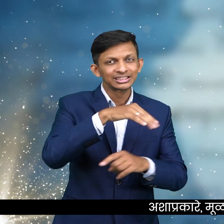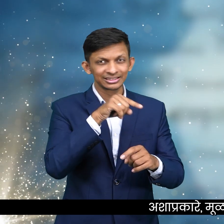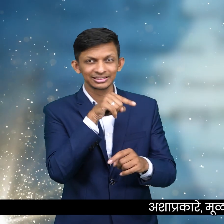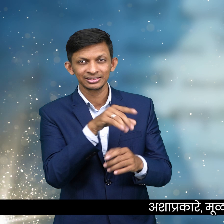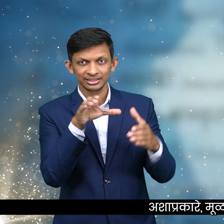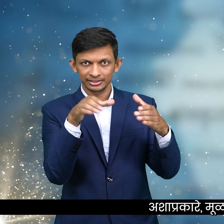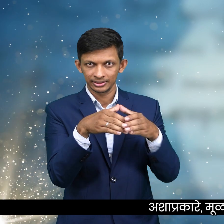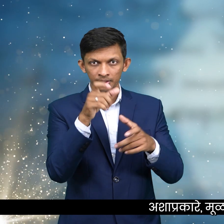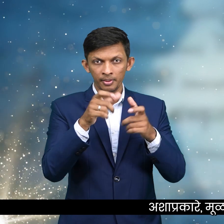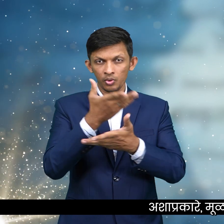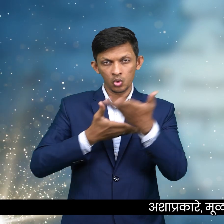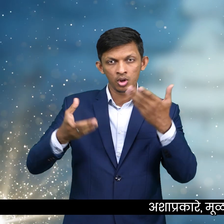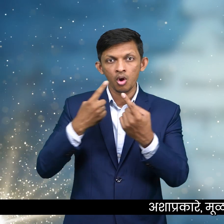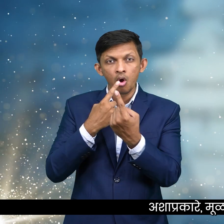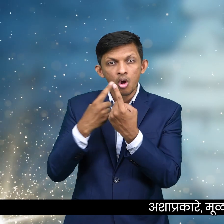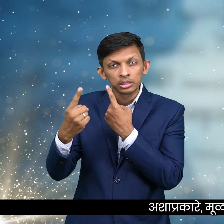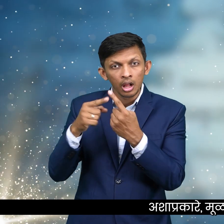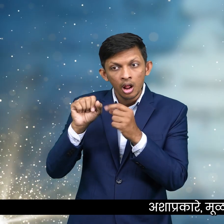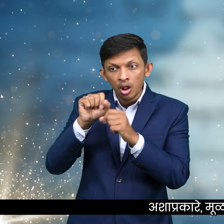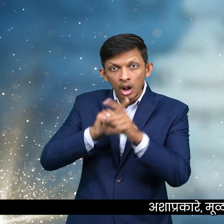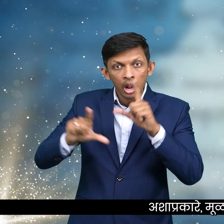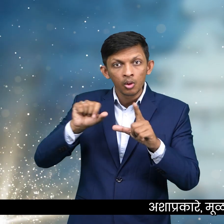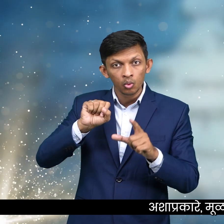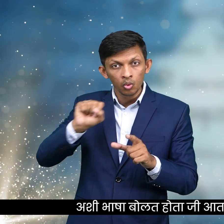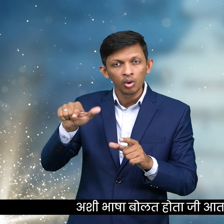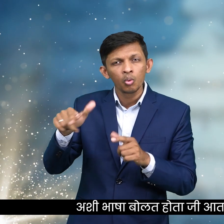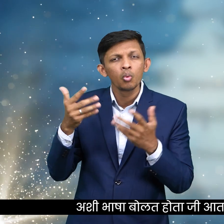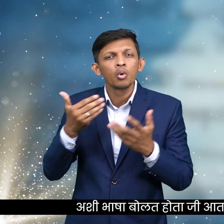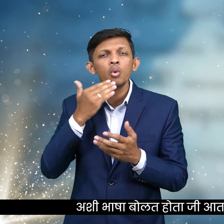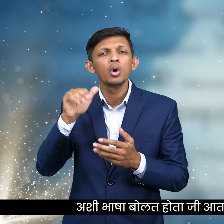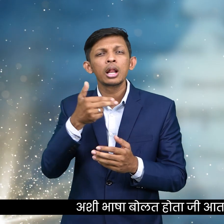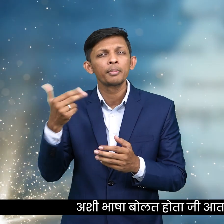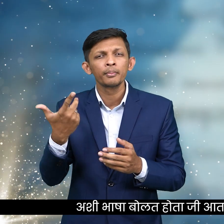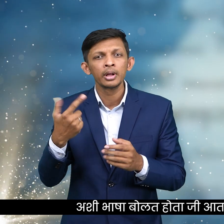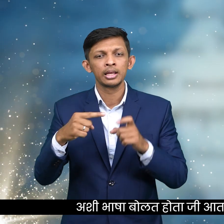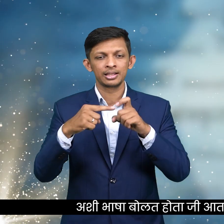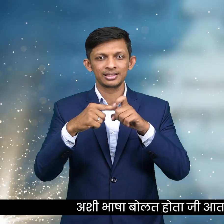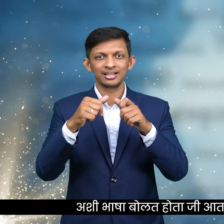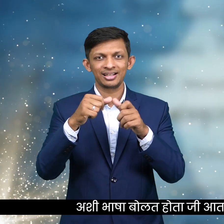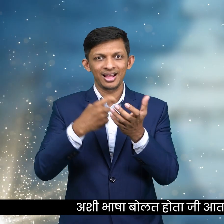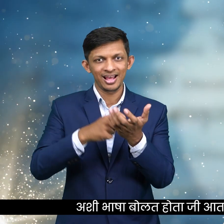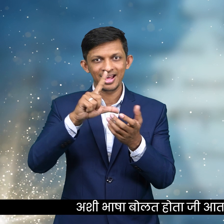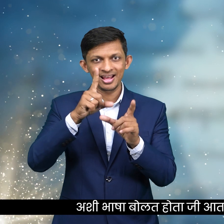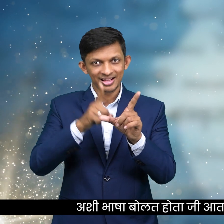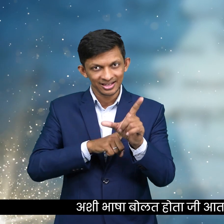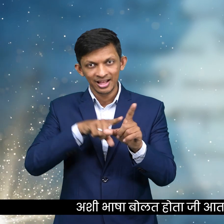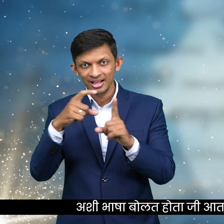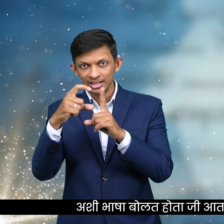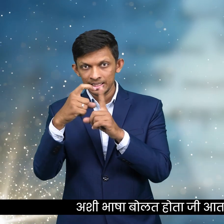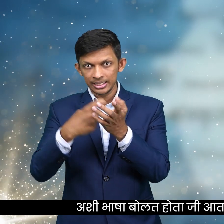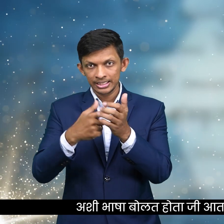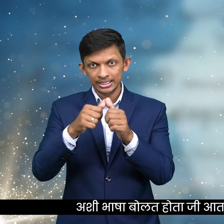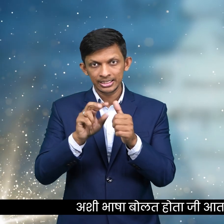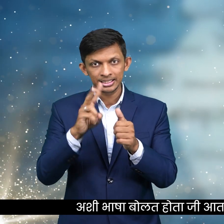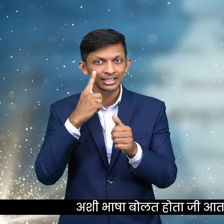अशा प्रकारे मूळतः लोकांचा एक गट अशी भाषा बोलत होता जी आता आपण